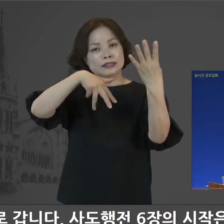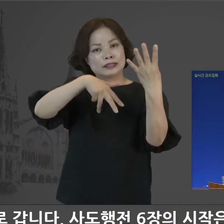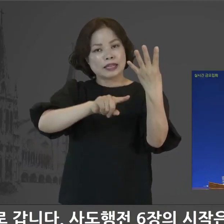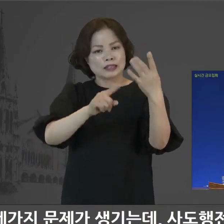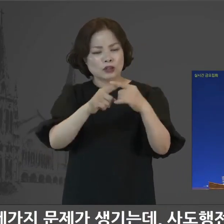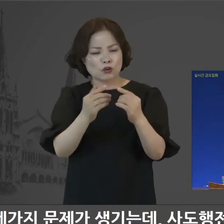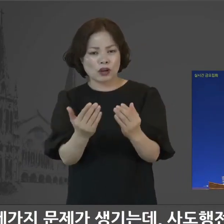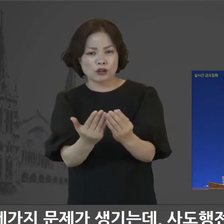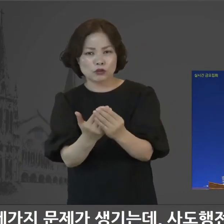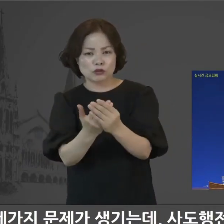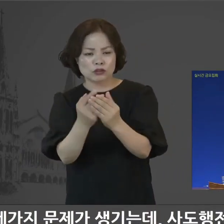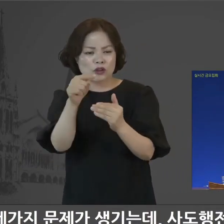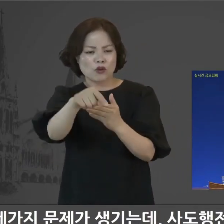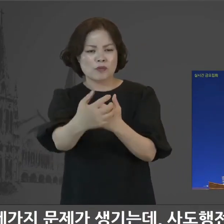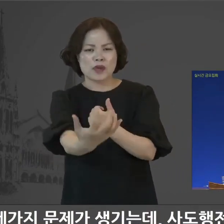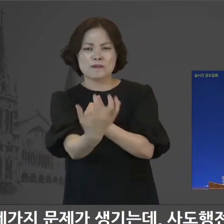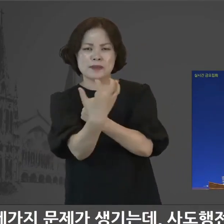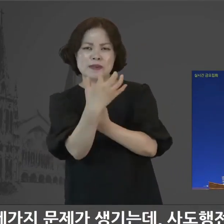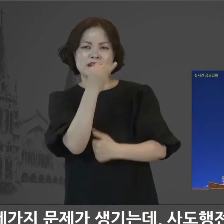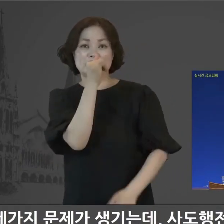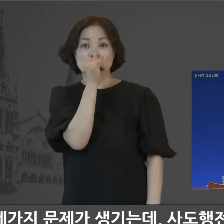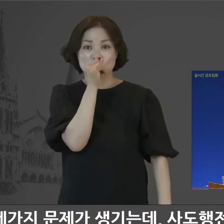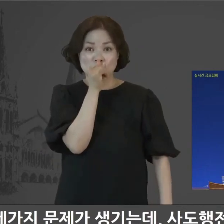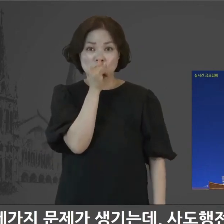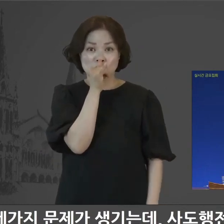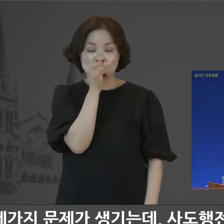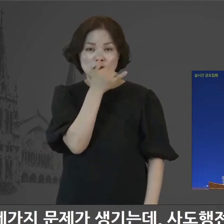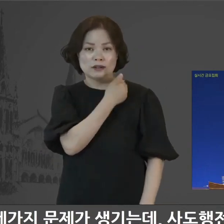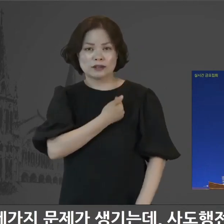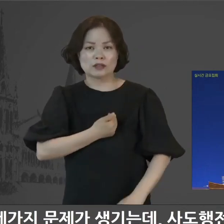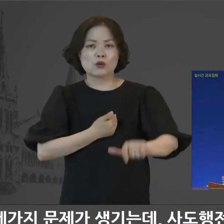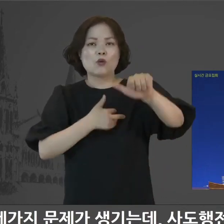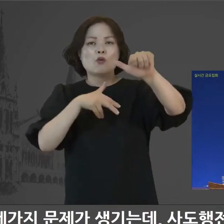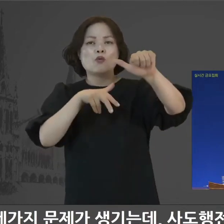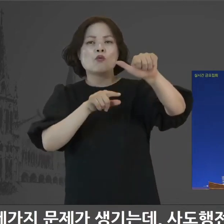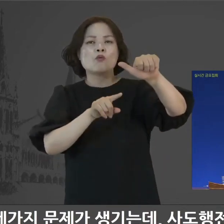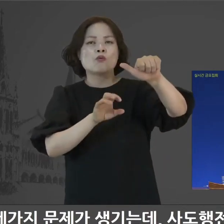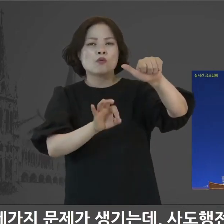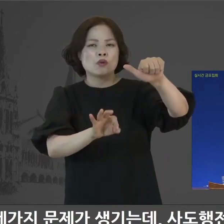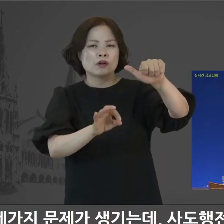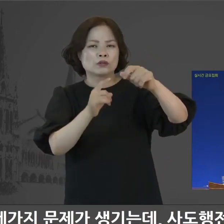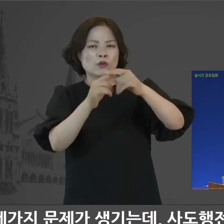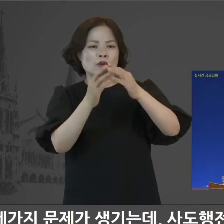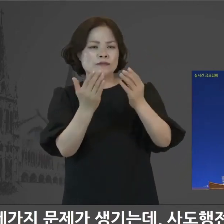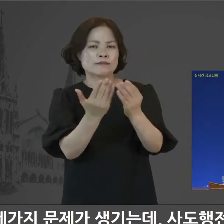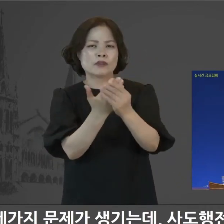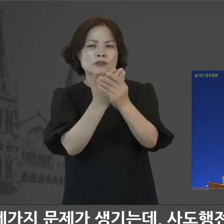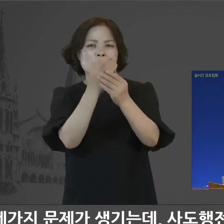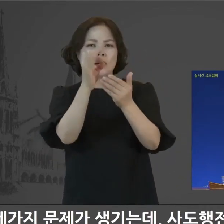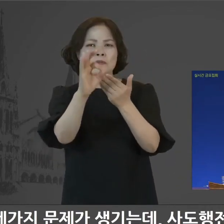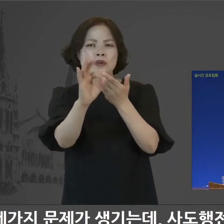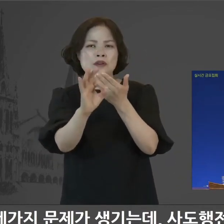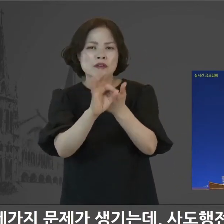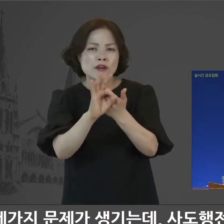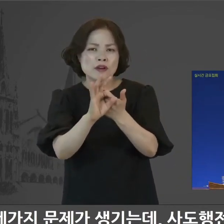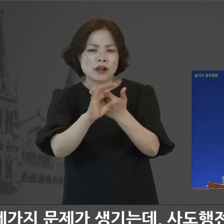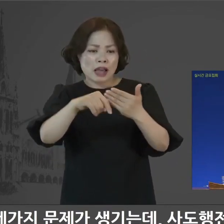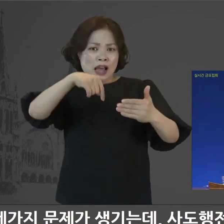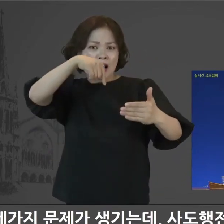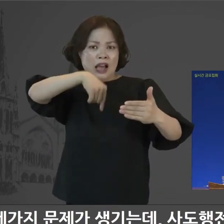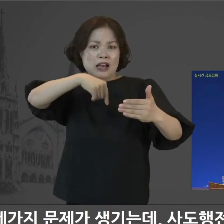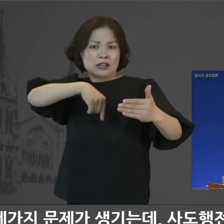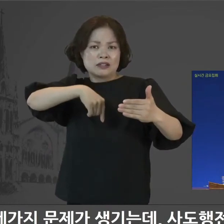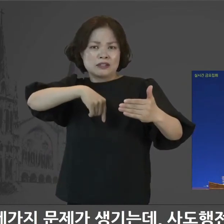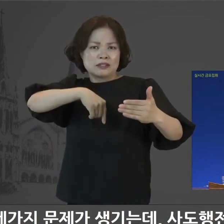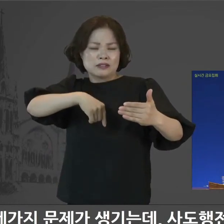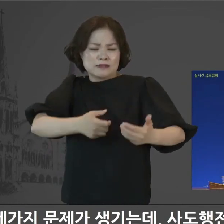교회가 성장하면 외부의 핍박이 생깁니다. 사도행전 5장에 가면 교회가 성장하면 내부에